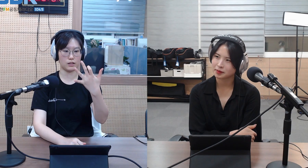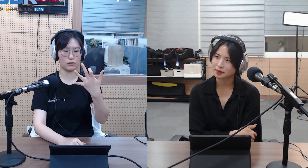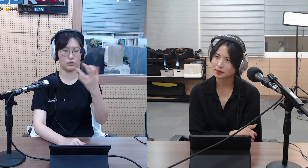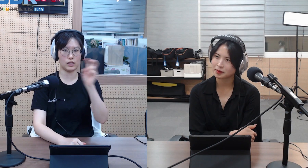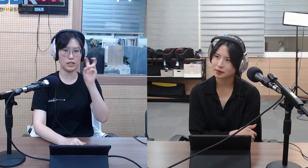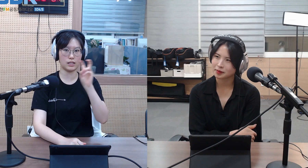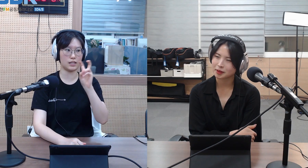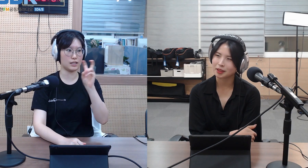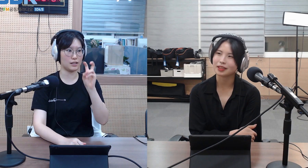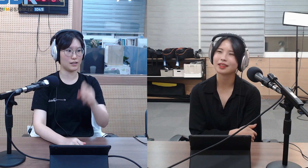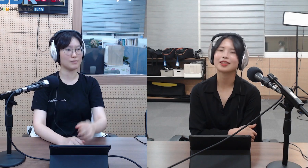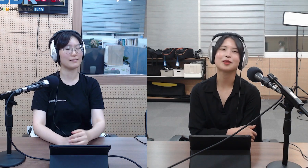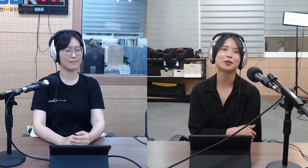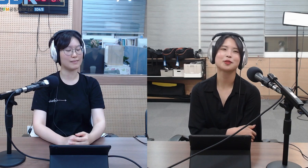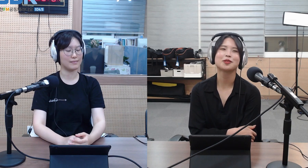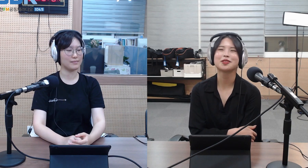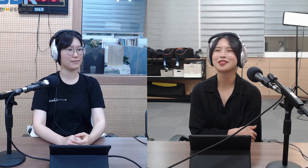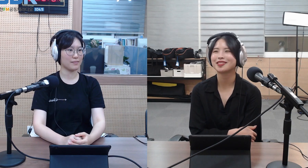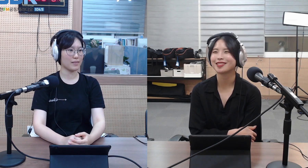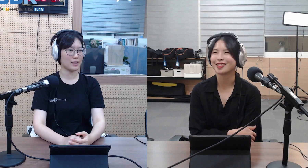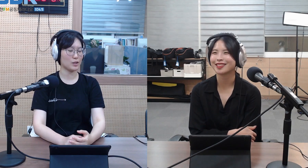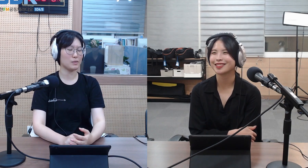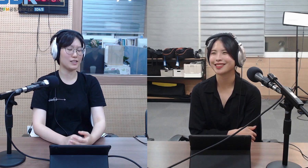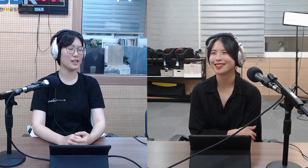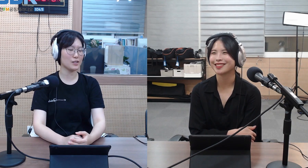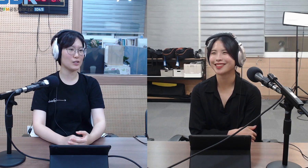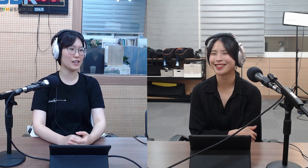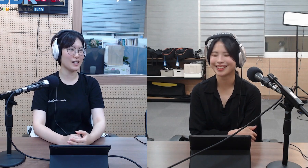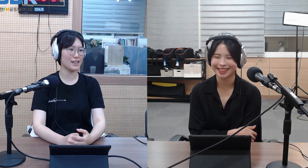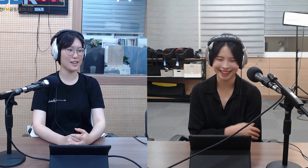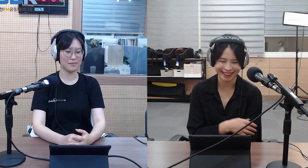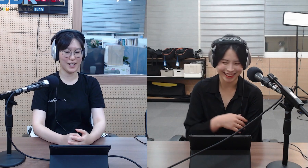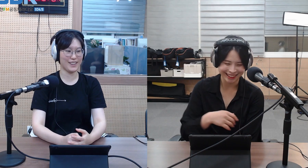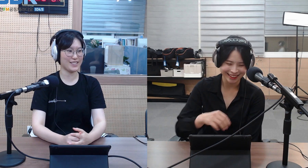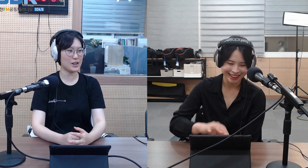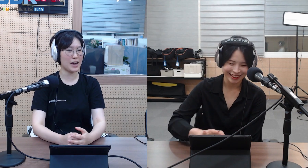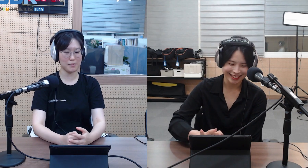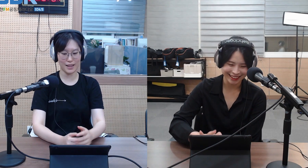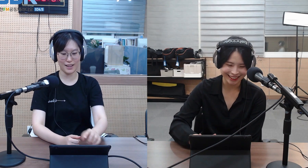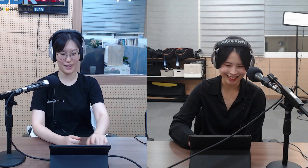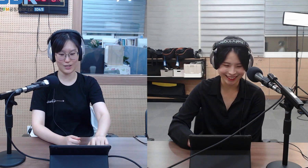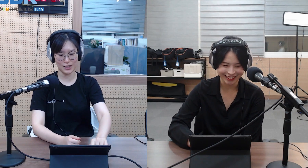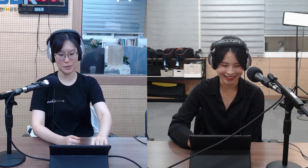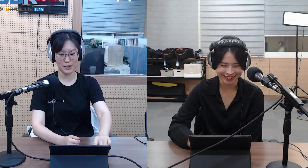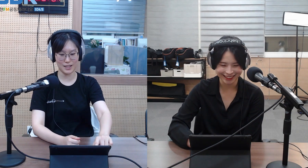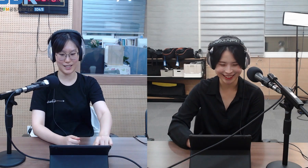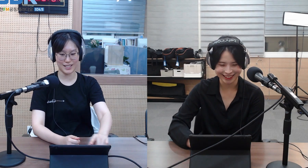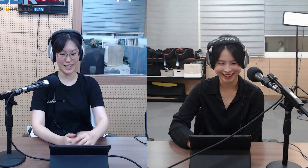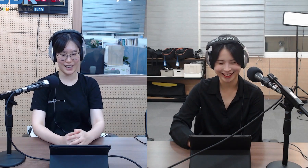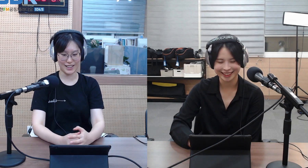19, 20. 네, 오, 잘하시네요. 저 믿으세요, 선생님. 저희 함께 60회차나